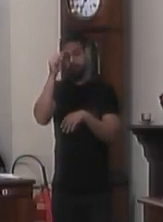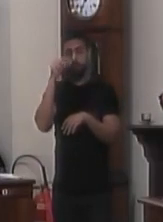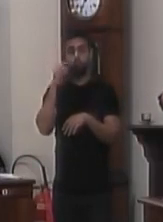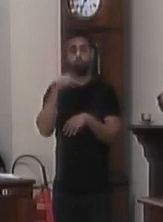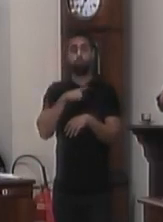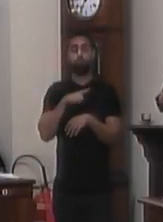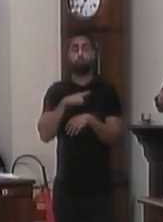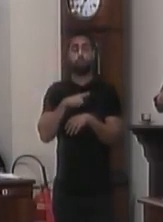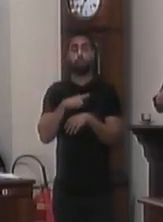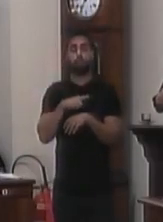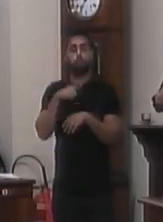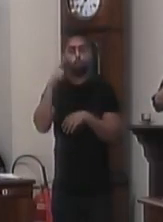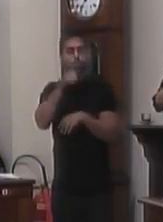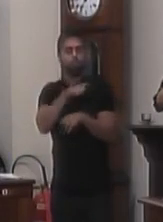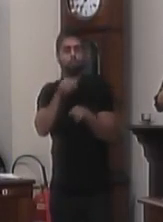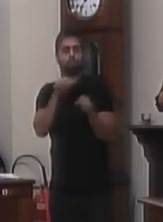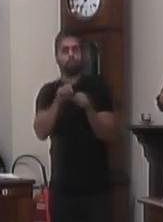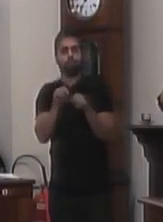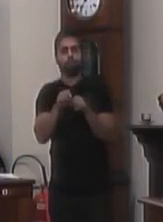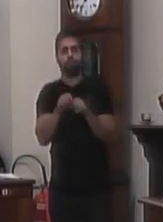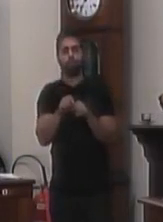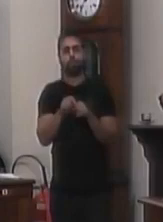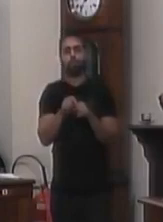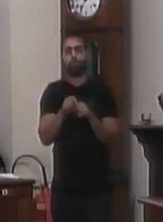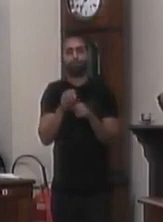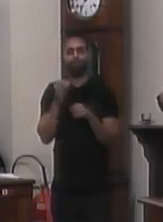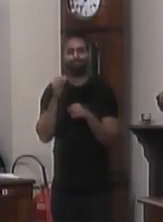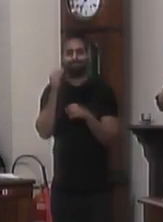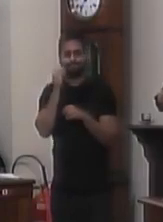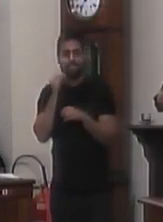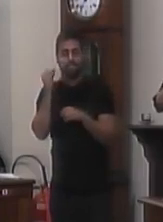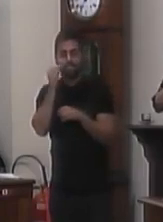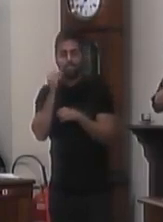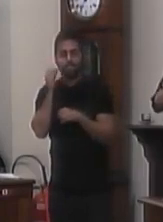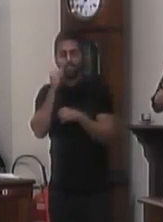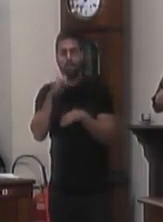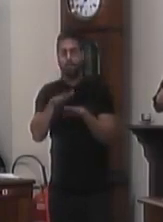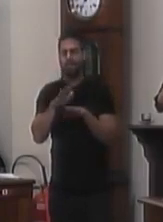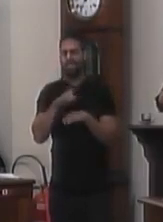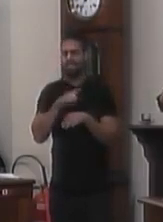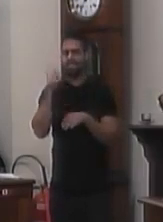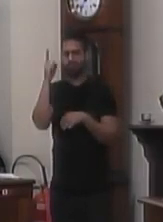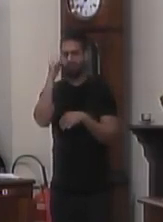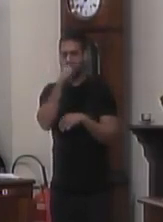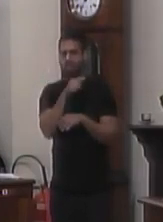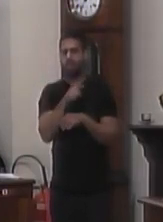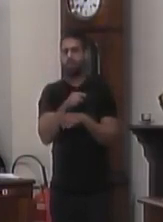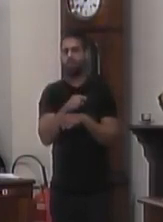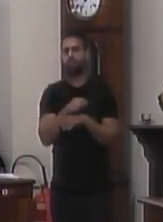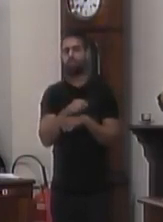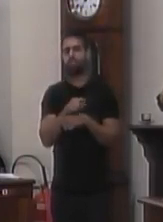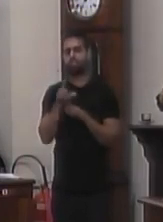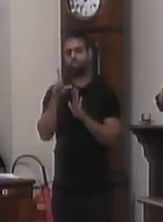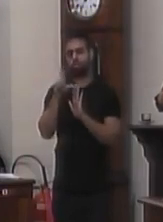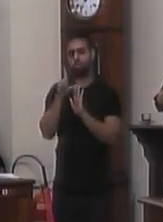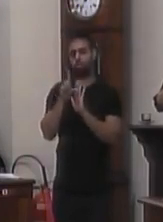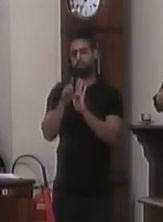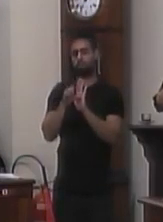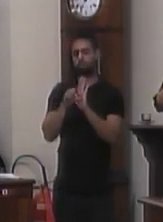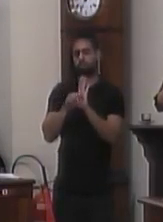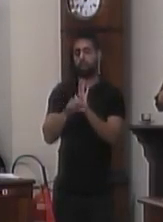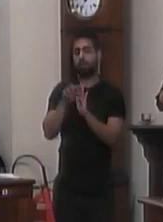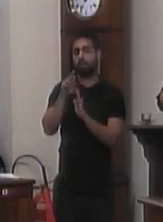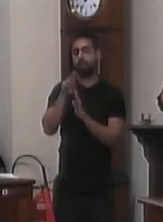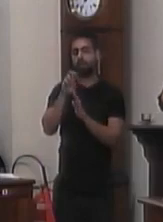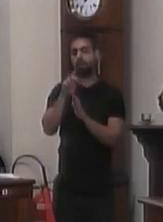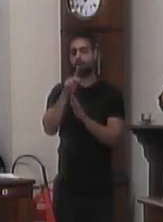equacionado muito bem isso, na medida do possível, com todas as dificuldades que a gente tem tido aí de queda de arrecadação, de queda de repasse